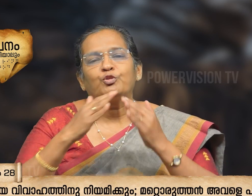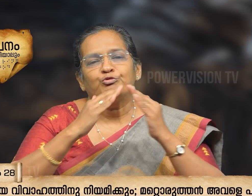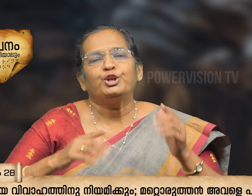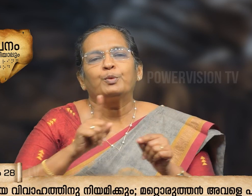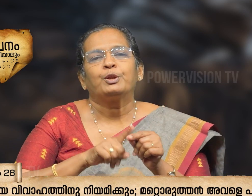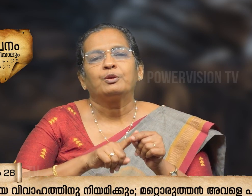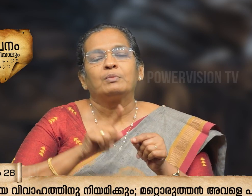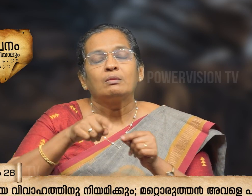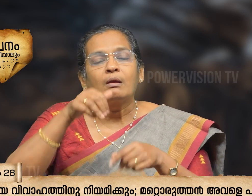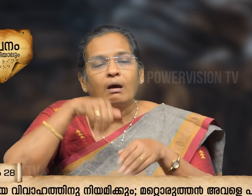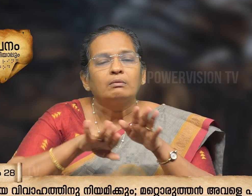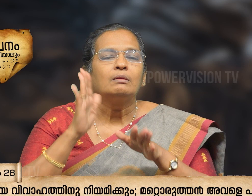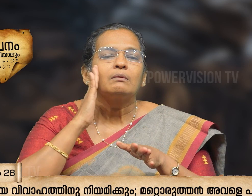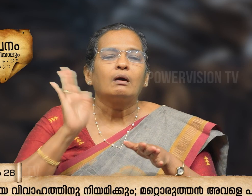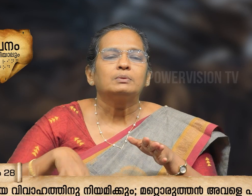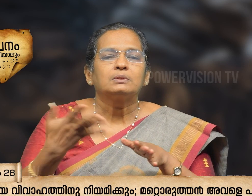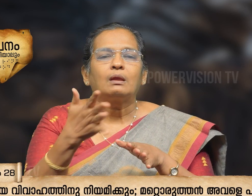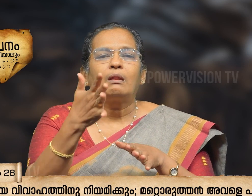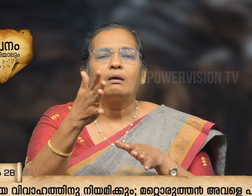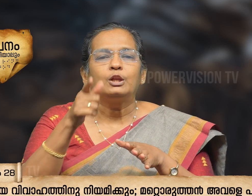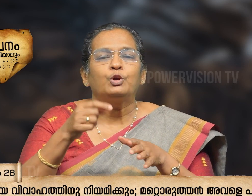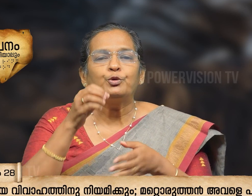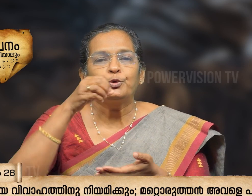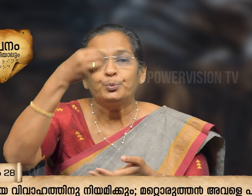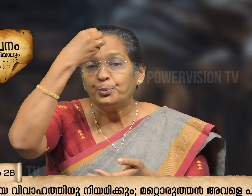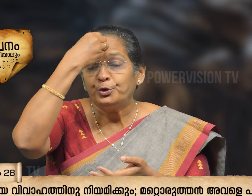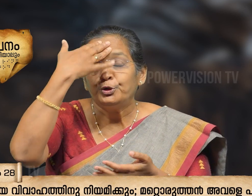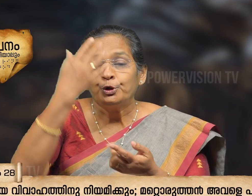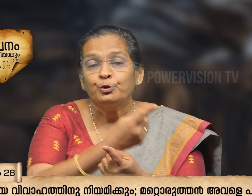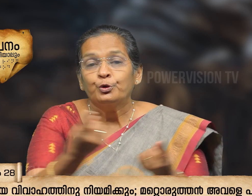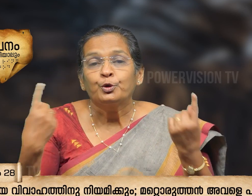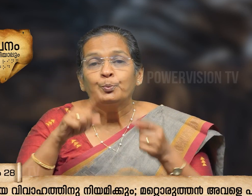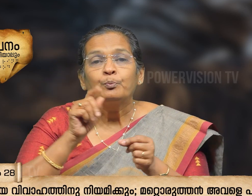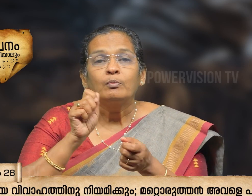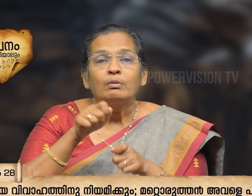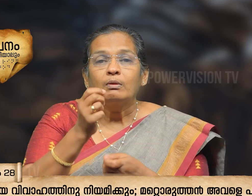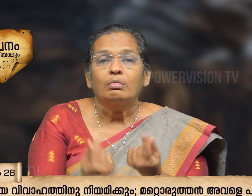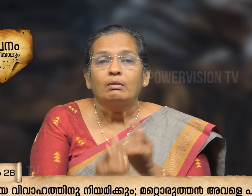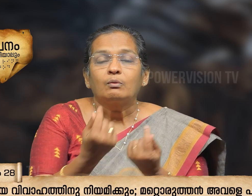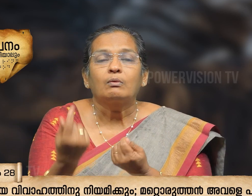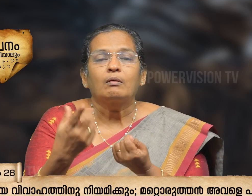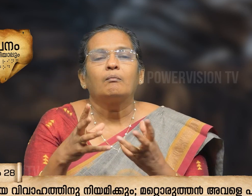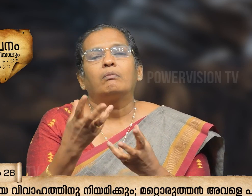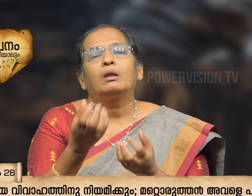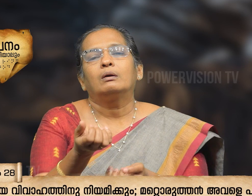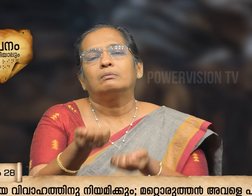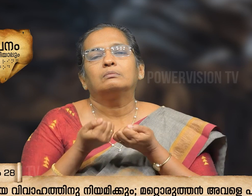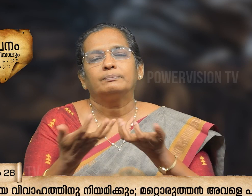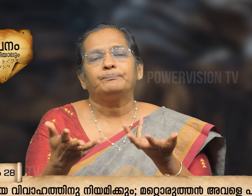വീട് പണിയിക്കും, എങ്കിലും അതിൽ പാർക്കയില്ല. നീ ഒരു മുന്തിരിത്തോട്ടം നട്ടുണ്ടാക്കും, ഫലം അനുഭവിക്കുകയില്ല.